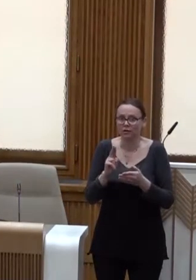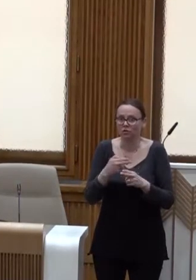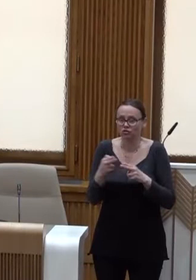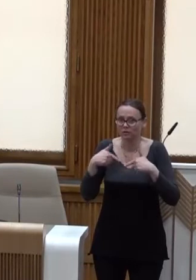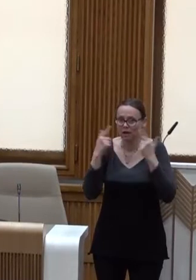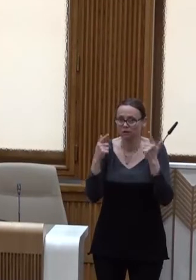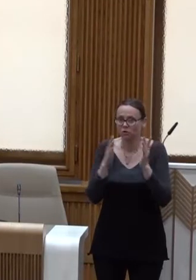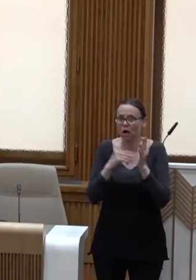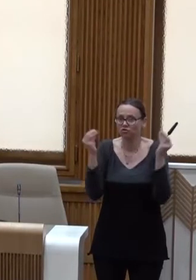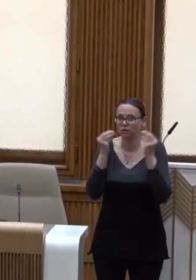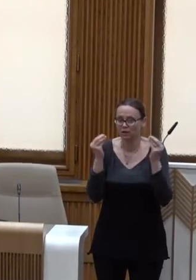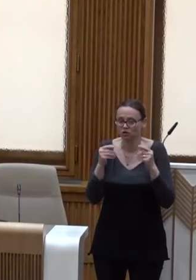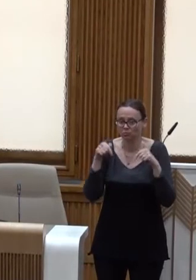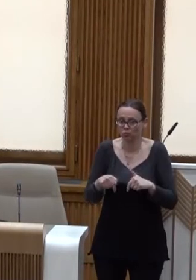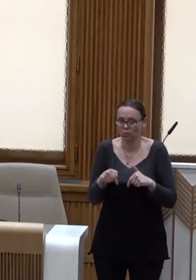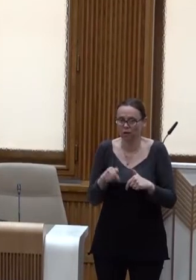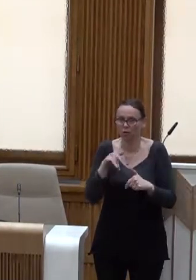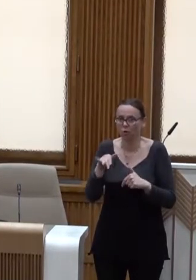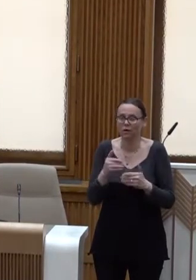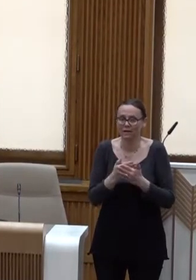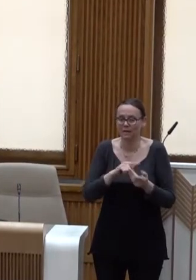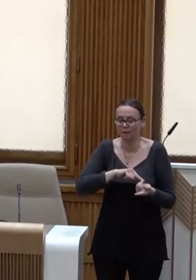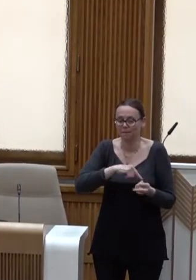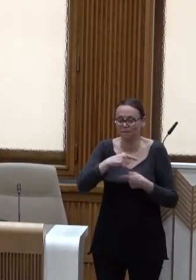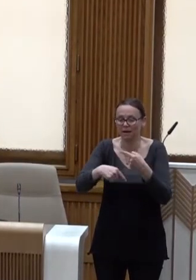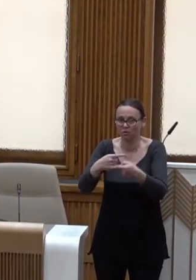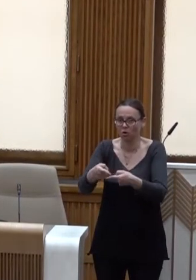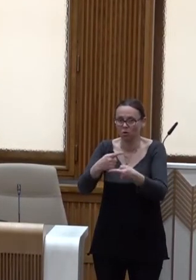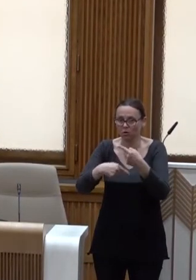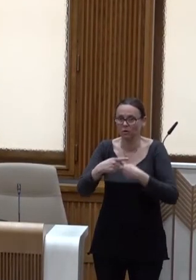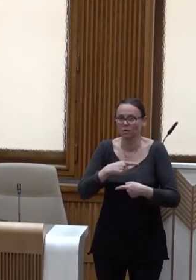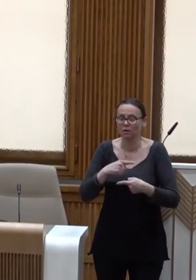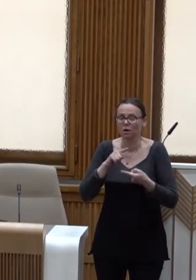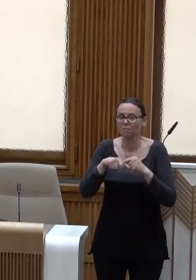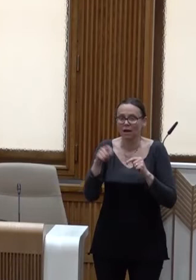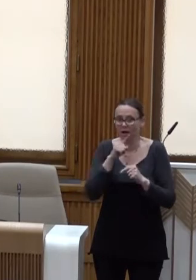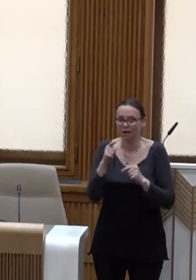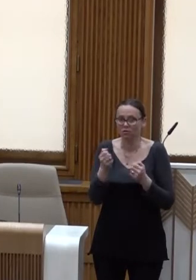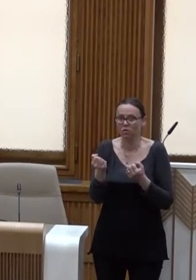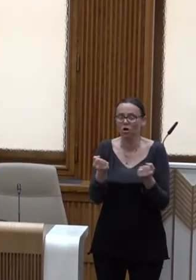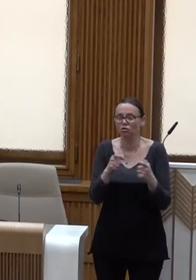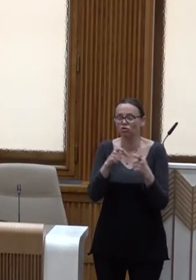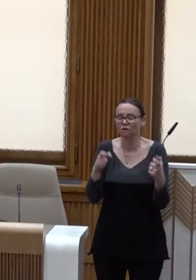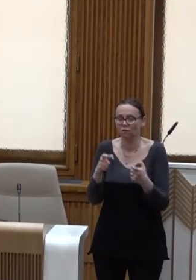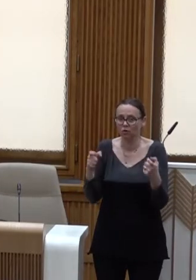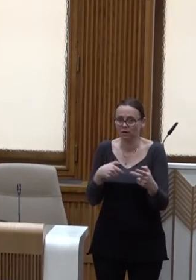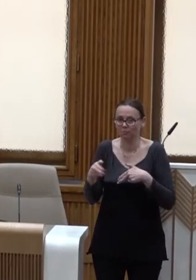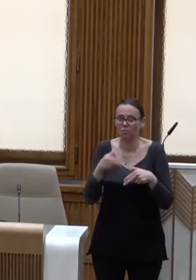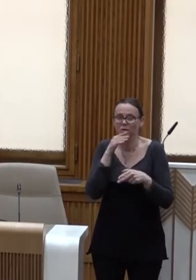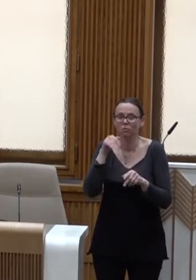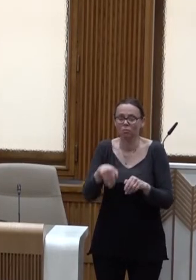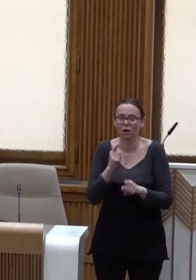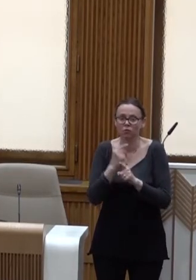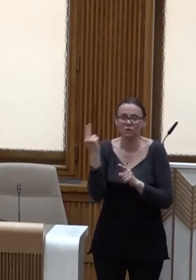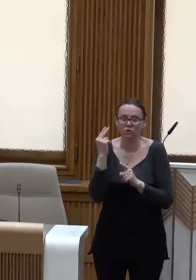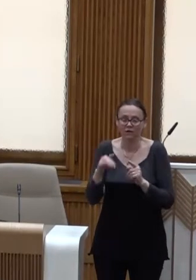je režim tukaj, ko gre za pretok blaga in tovorni promet. Bo morala seveda tudi Slovenija na